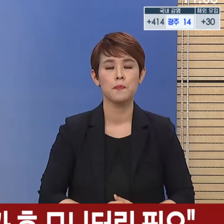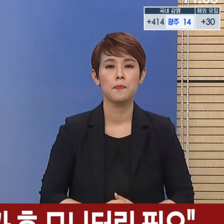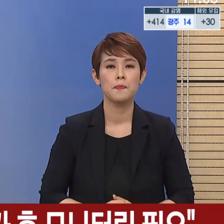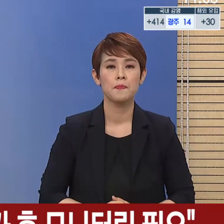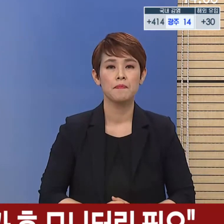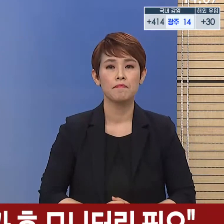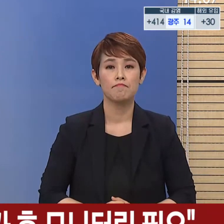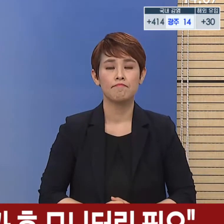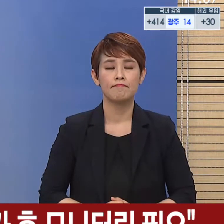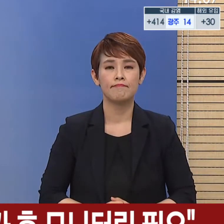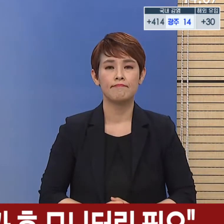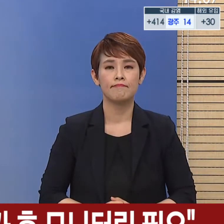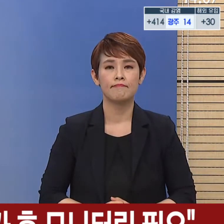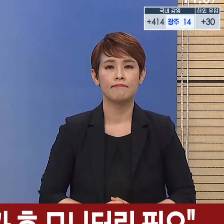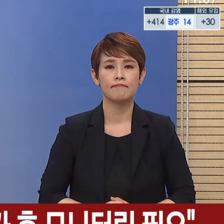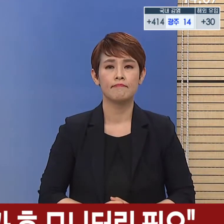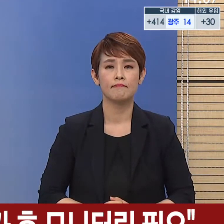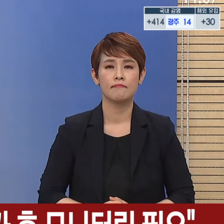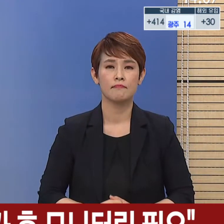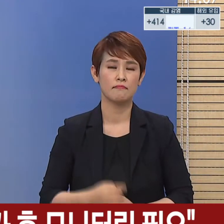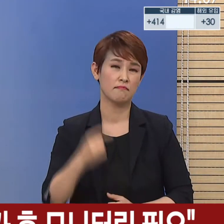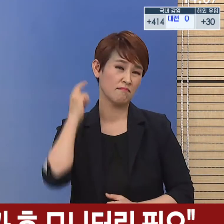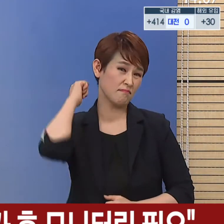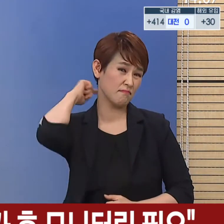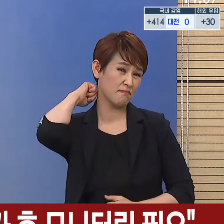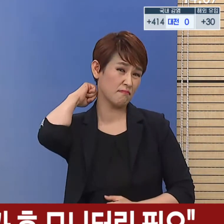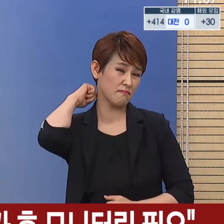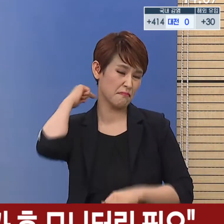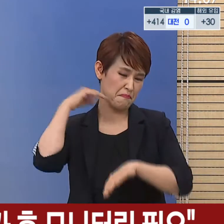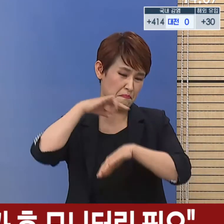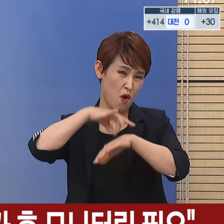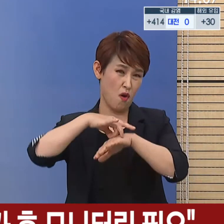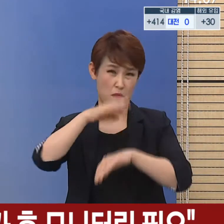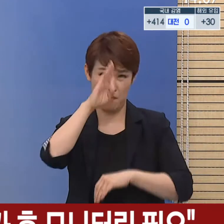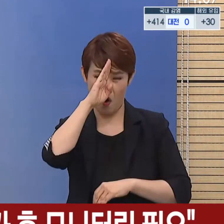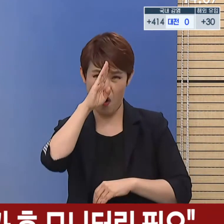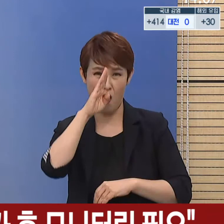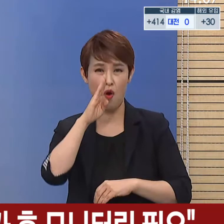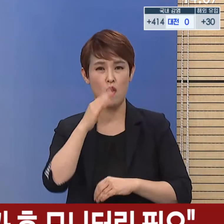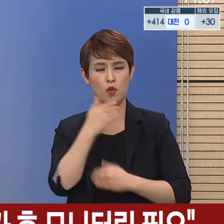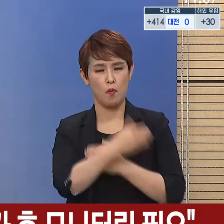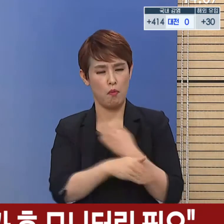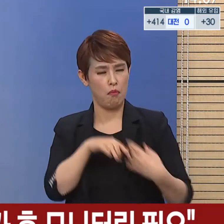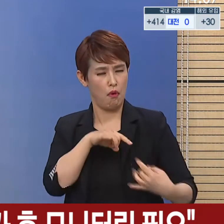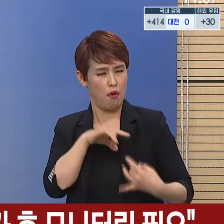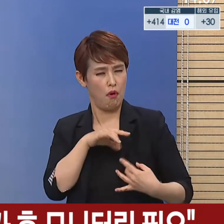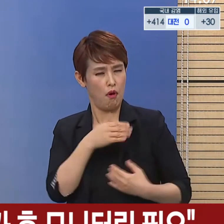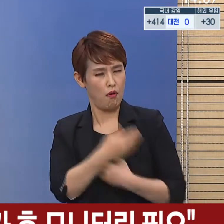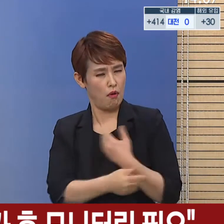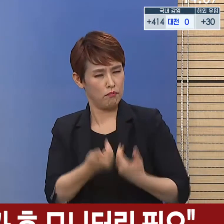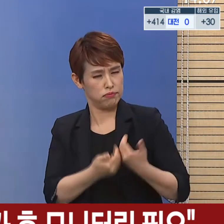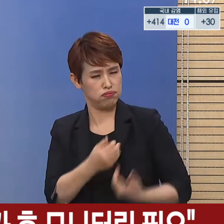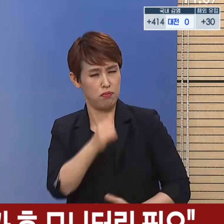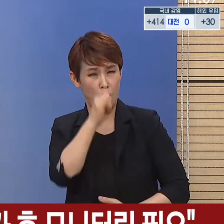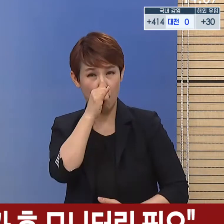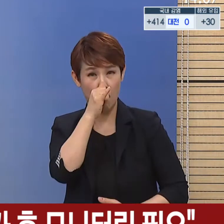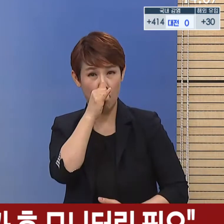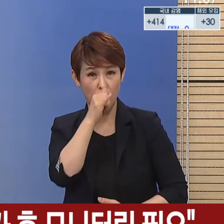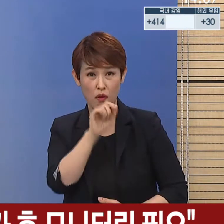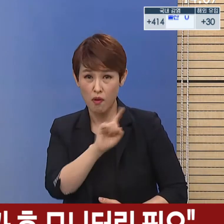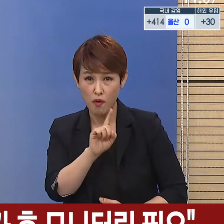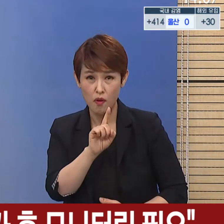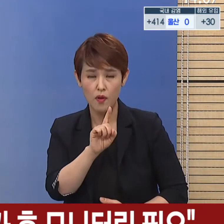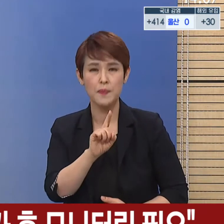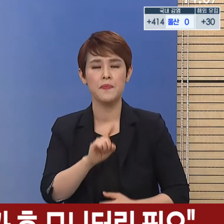판단하였습니다. 다만 횡단성 척수염을 포함한 신경계 관련 이상 사례 발생에 대해서는 허가